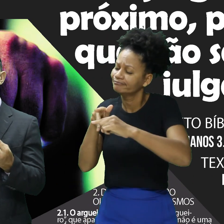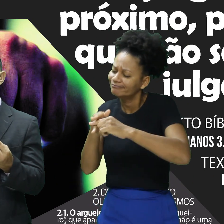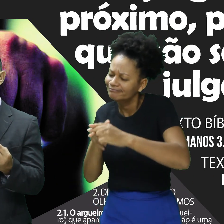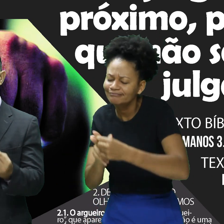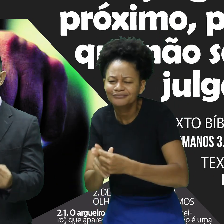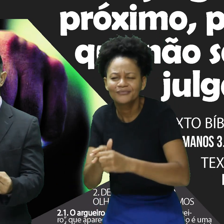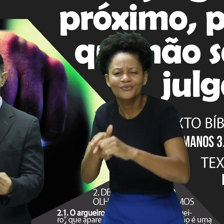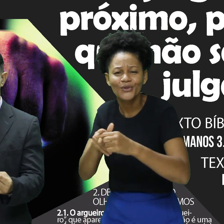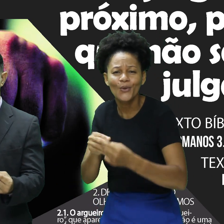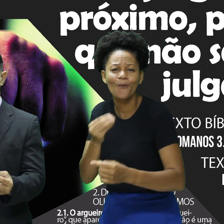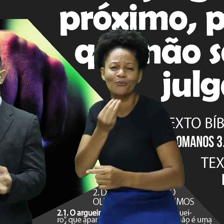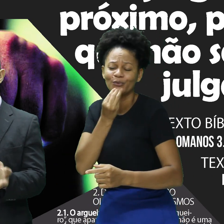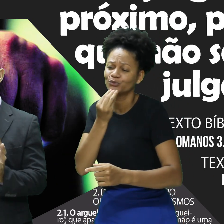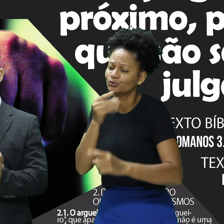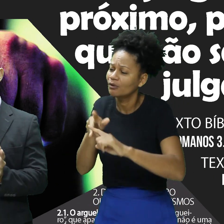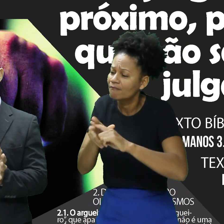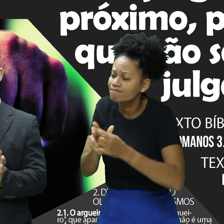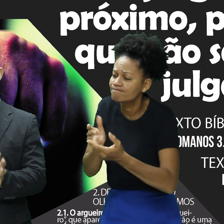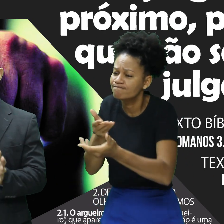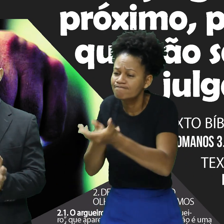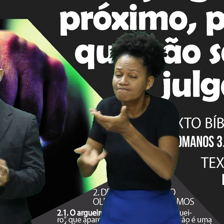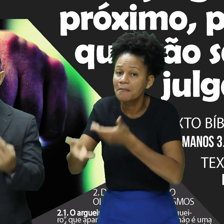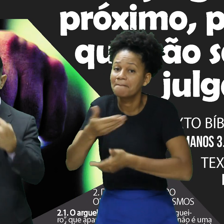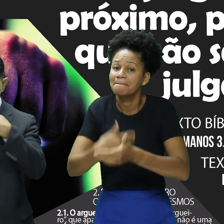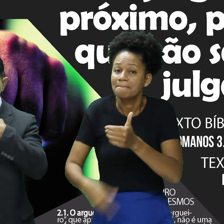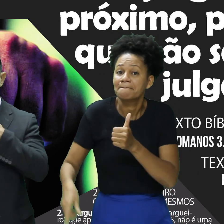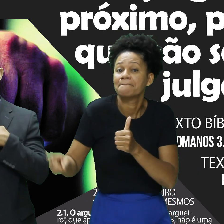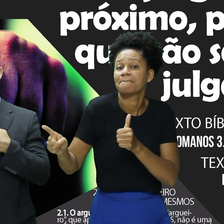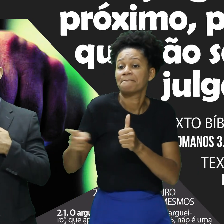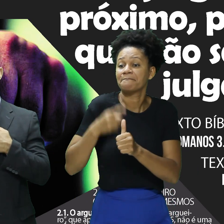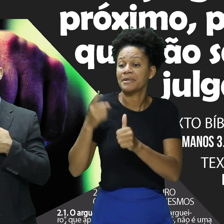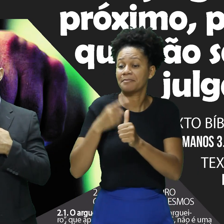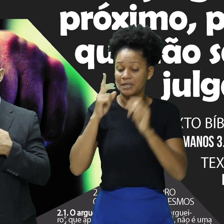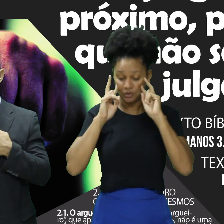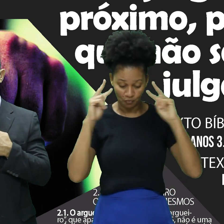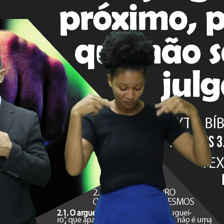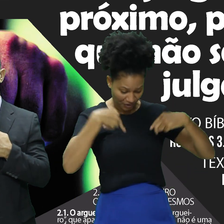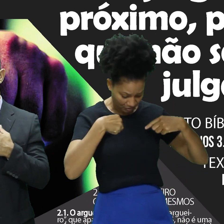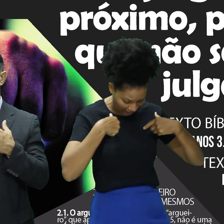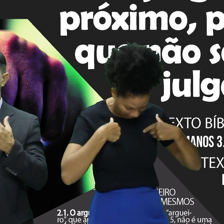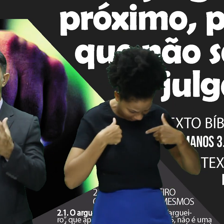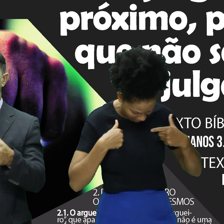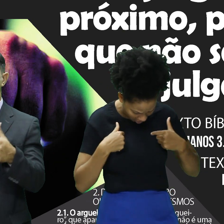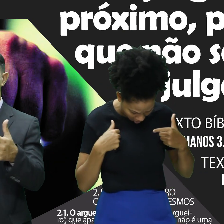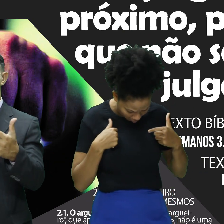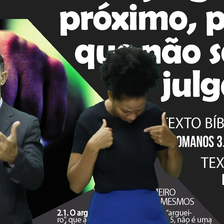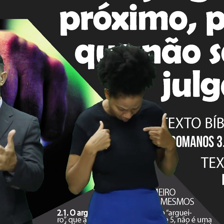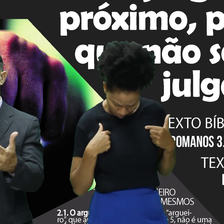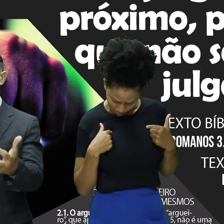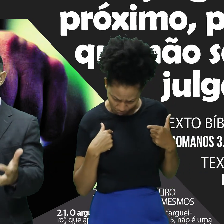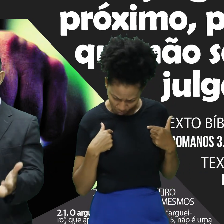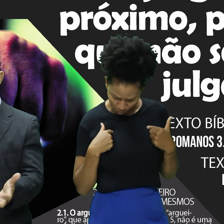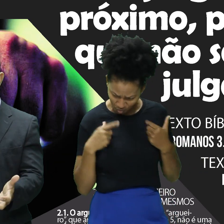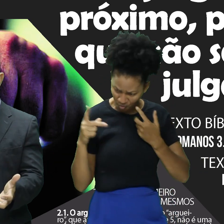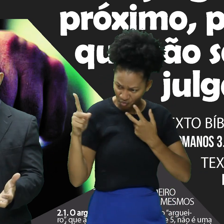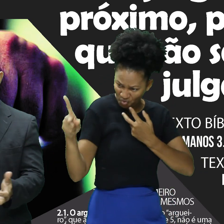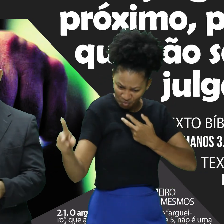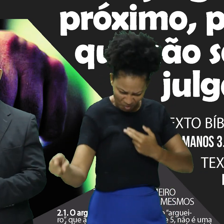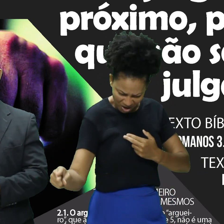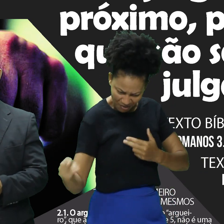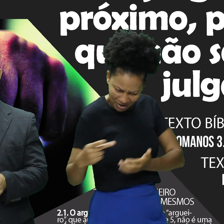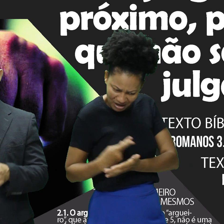a oportunidade, mas primeiro olhando para dentro de si, ver se você não está no mesmo